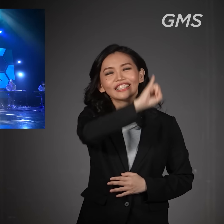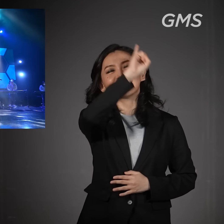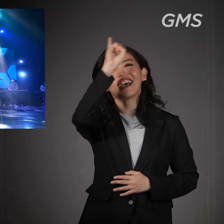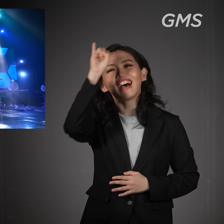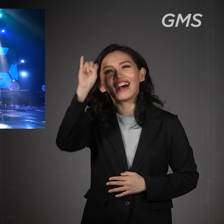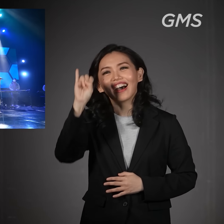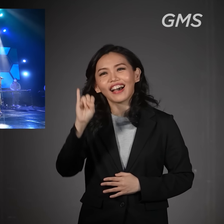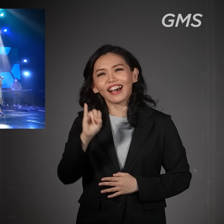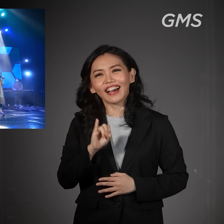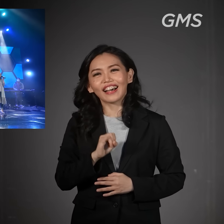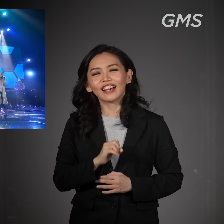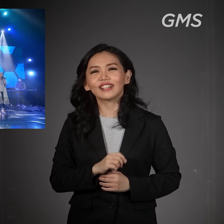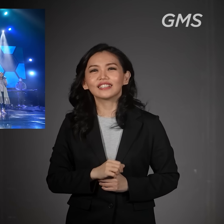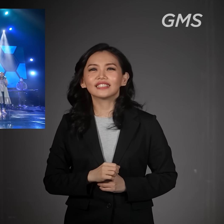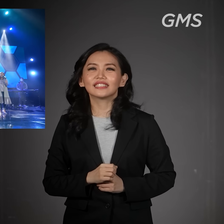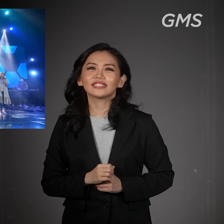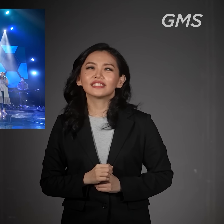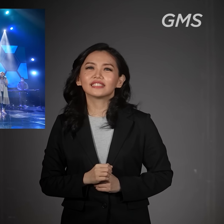terindah,